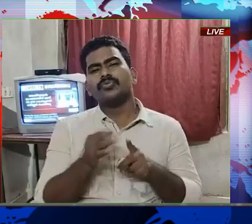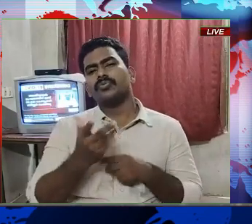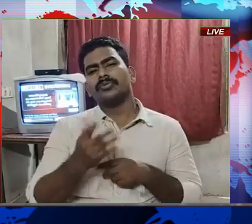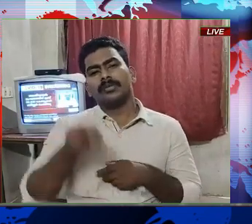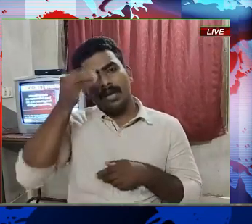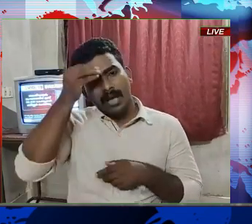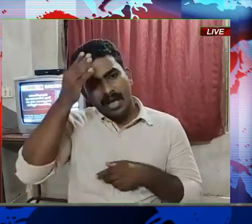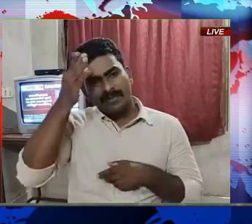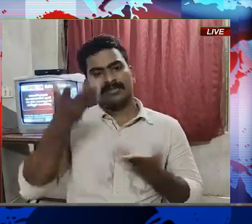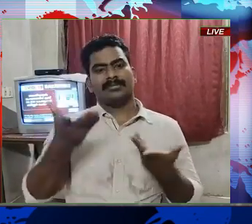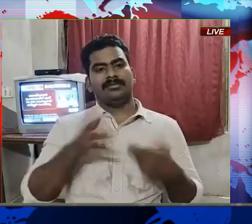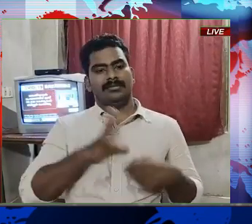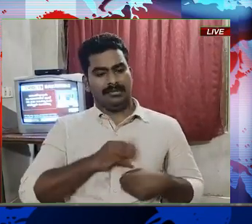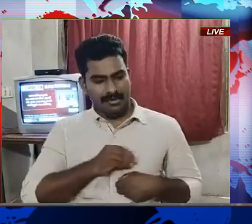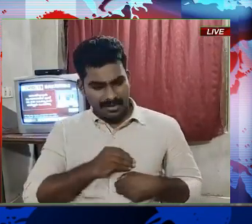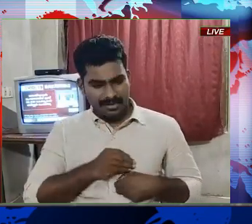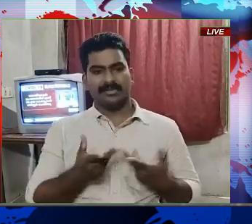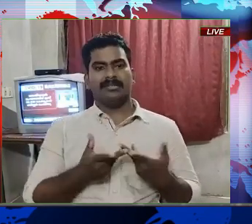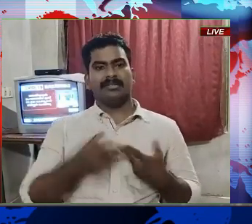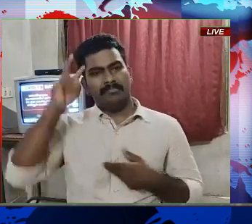ചില വാർത്തകൾ